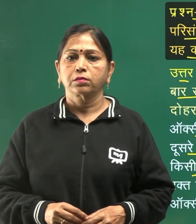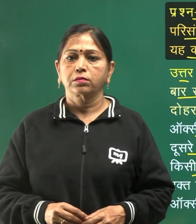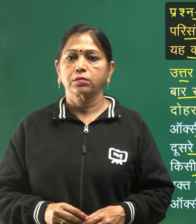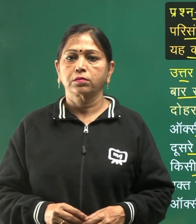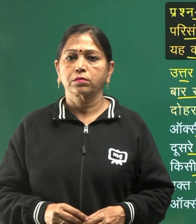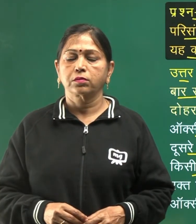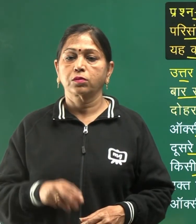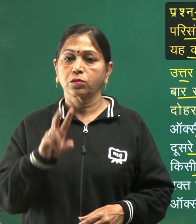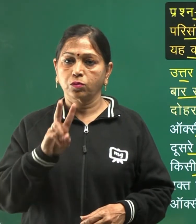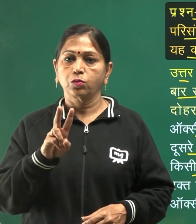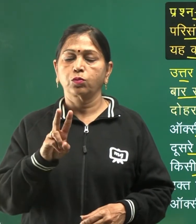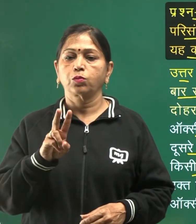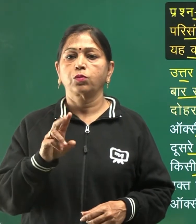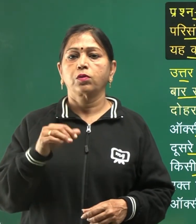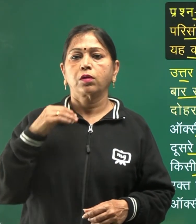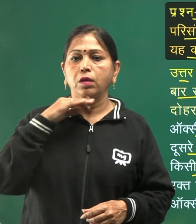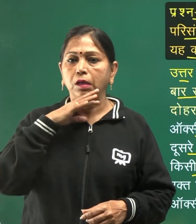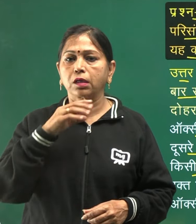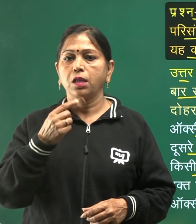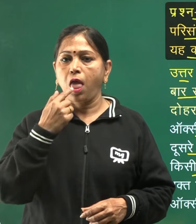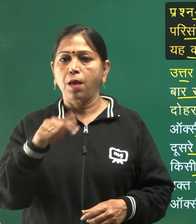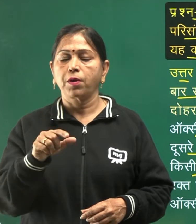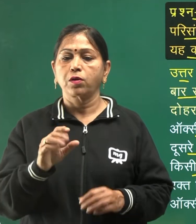दोनों प्रकार के